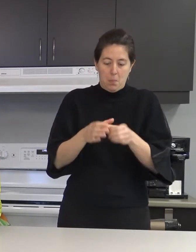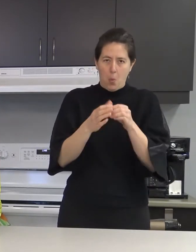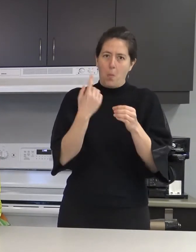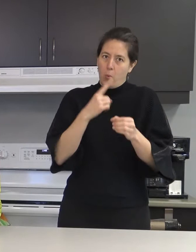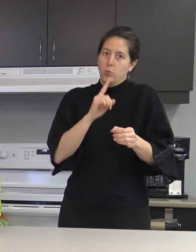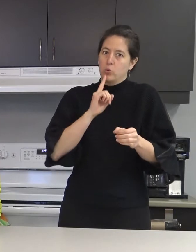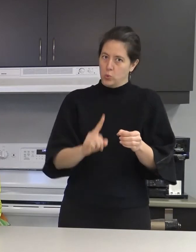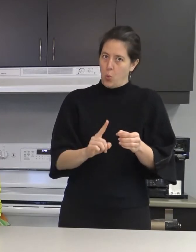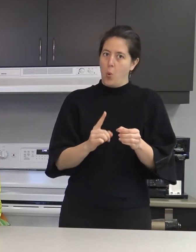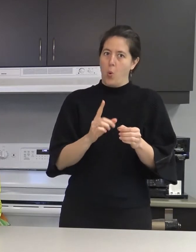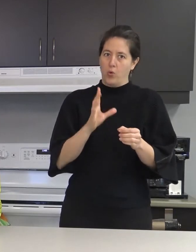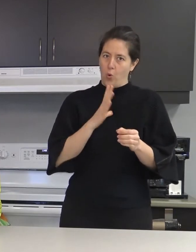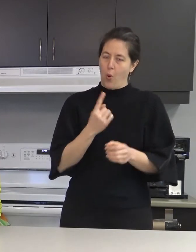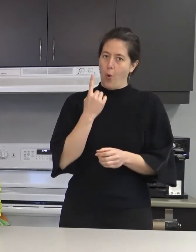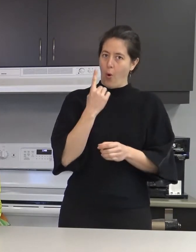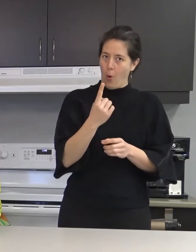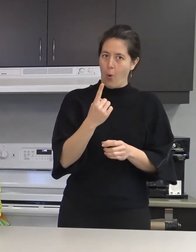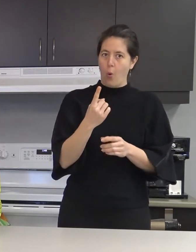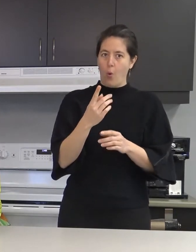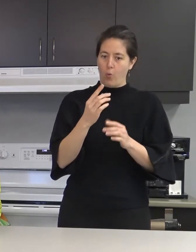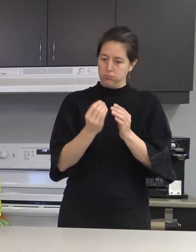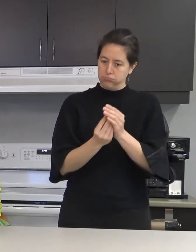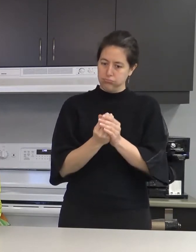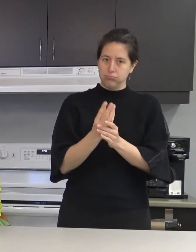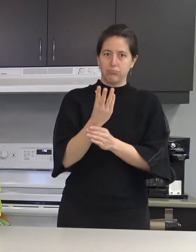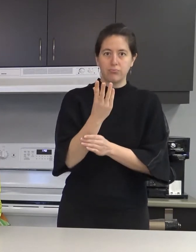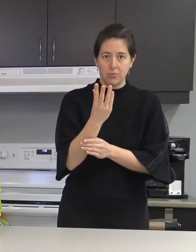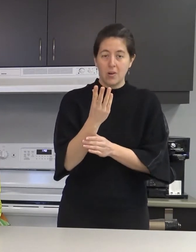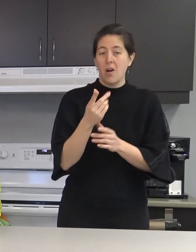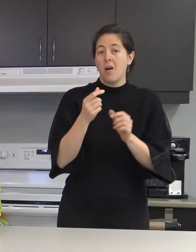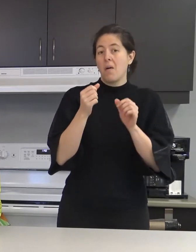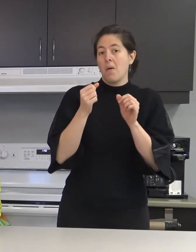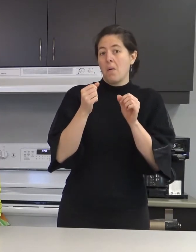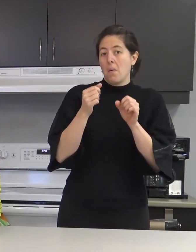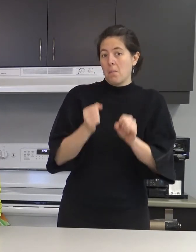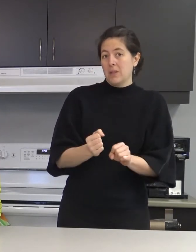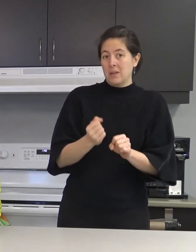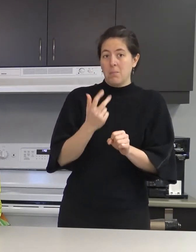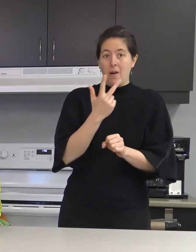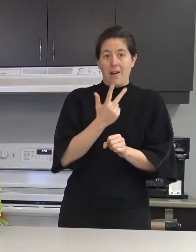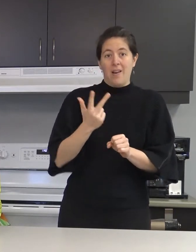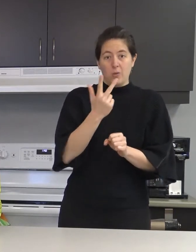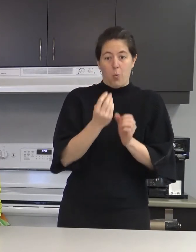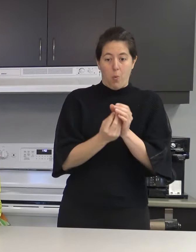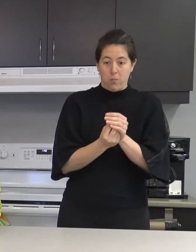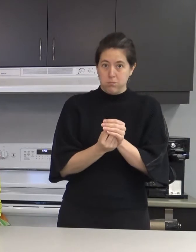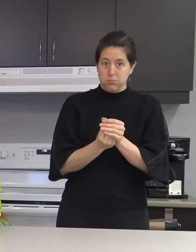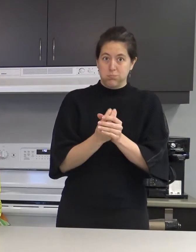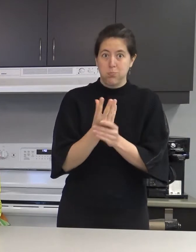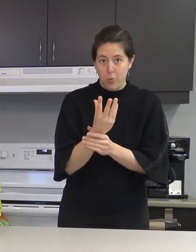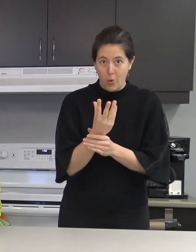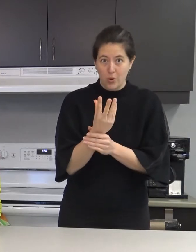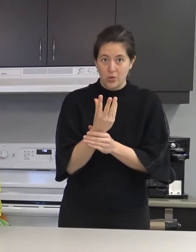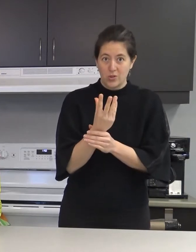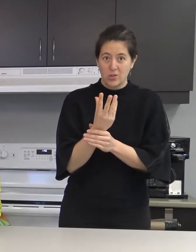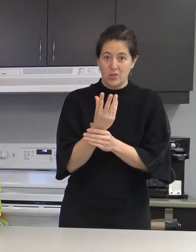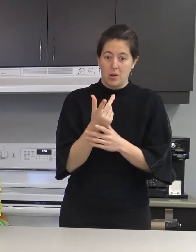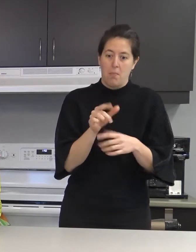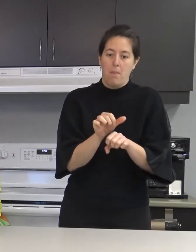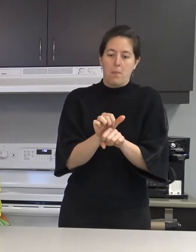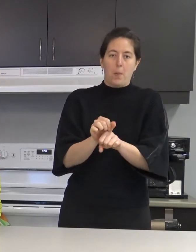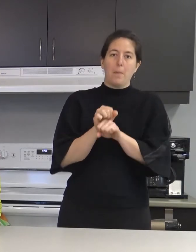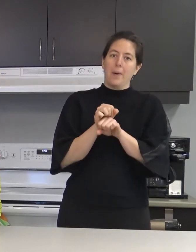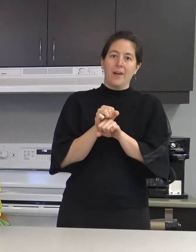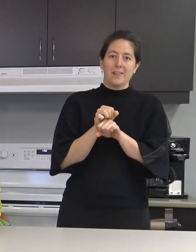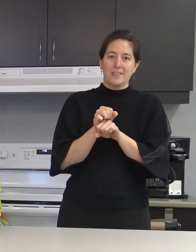la graine fasse un petit germe, ça se peut qu'il manque de place. Puis surtout si vous vous retrouvez avec 100% de germination.